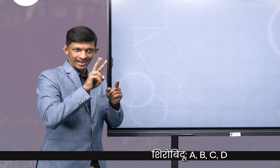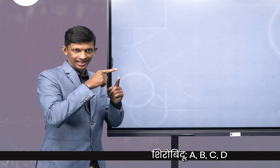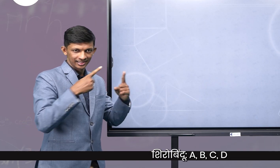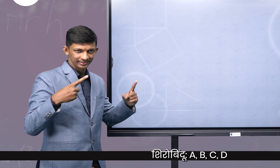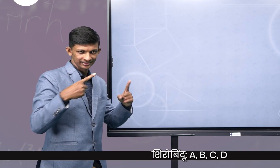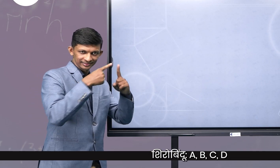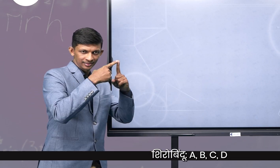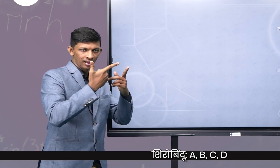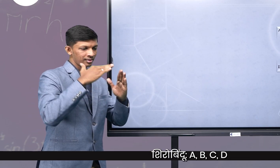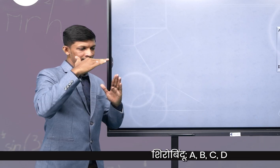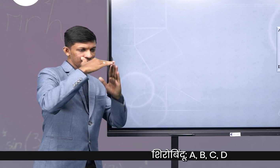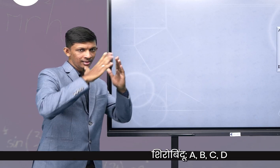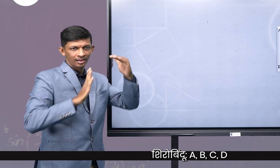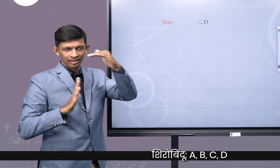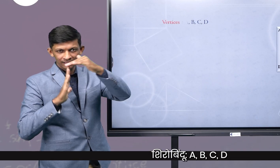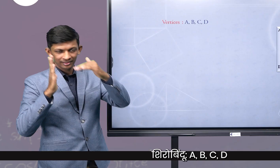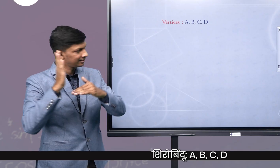शिरोबिंदू A, B, C, D.